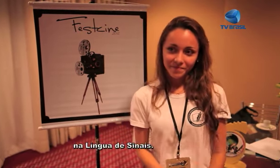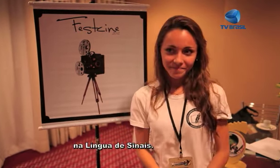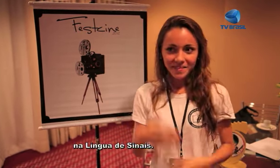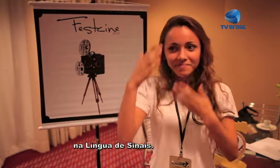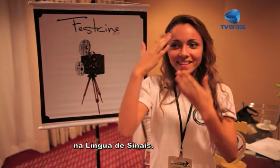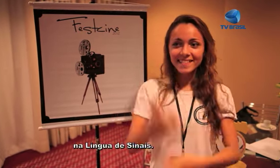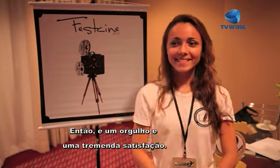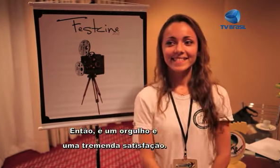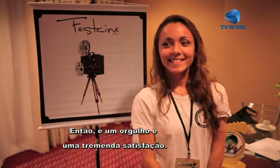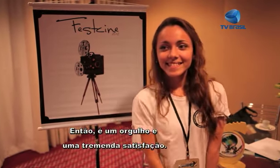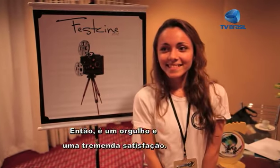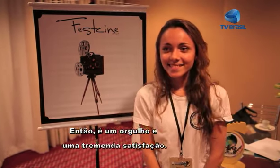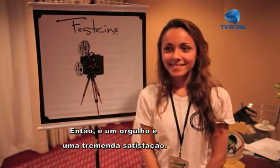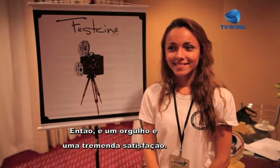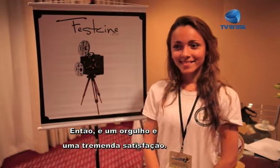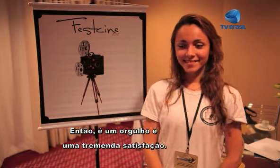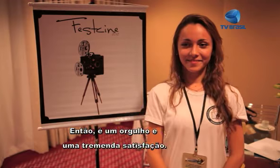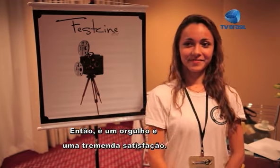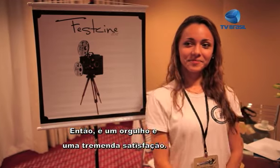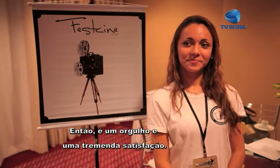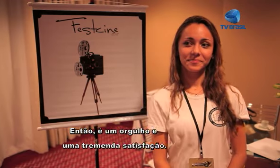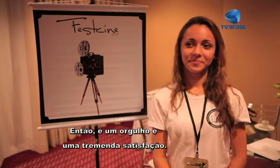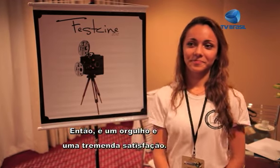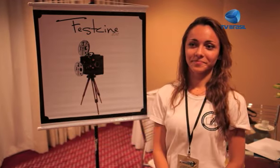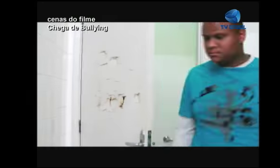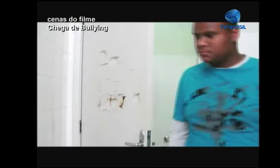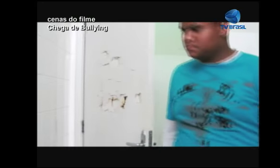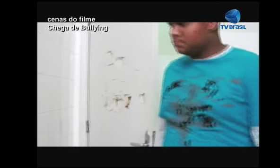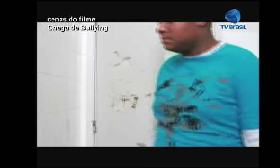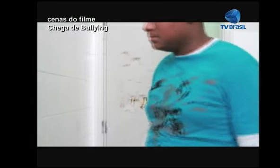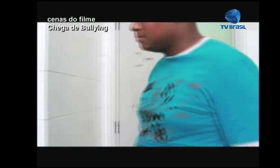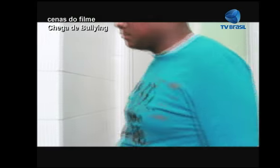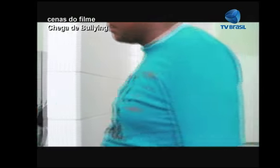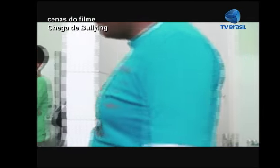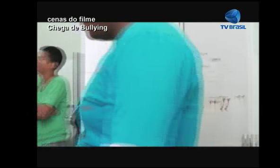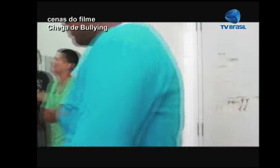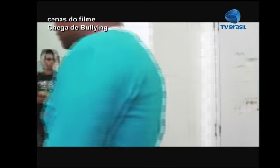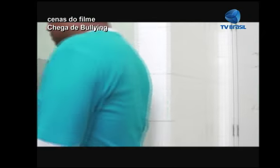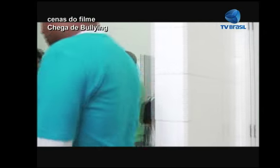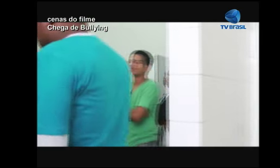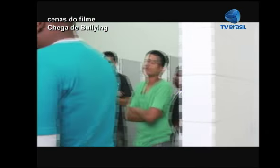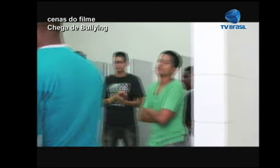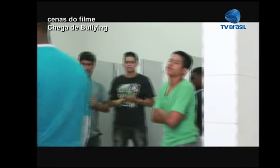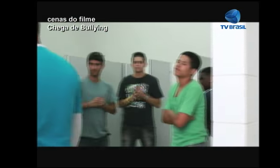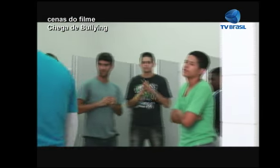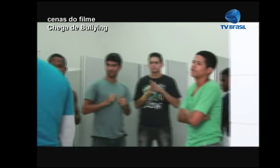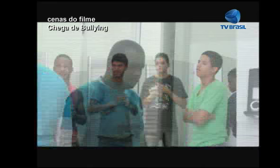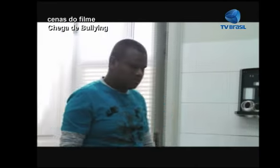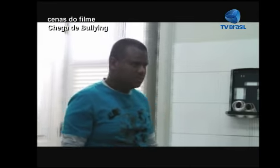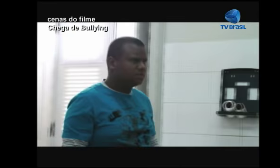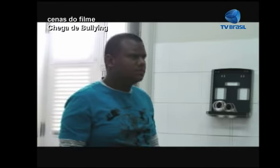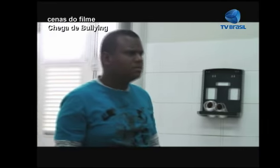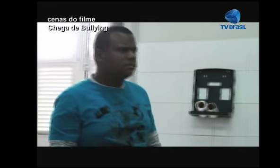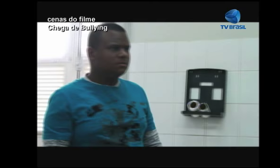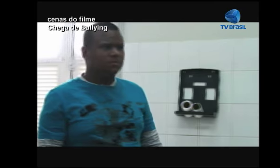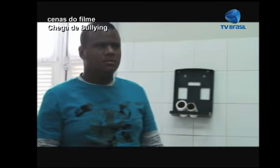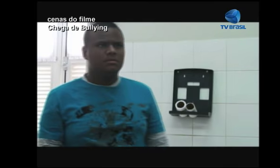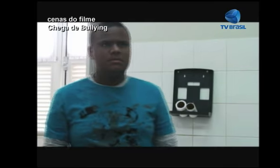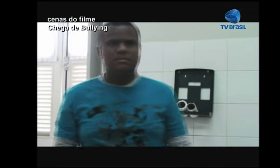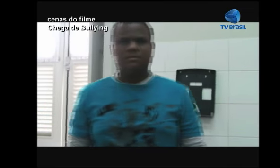língua de sinais. Então é um orgulho e uma tremenda satisfação. O mesmo rapaz entra em um banheiro que está cheio de garotos. Ele se aproxima da pia e lava